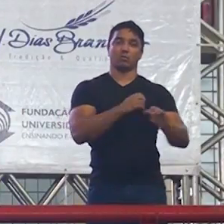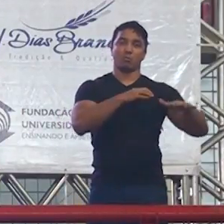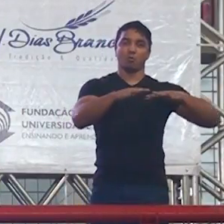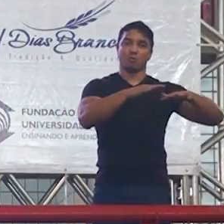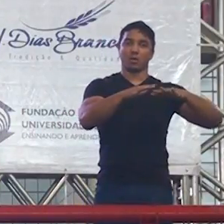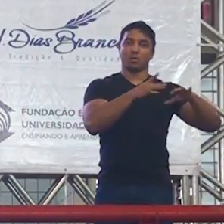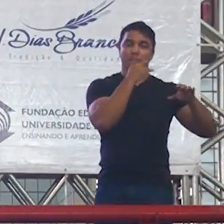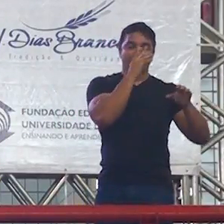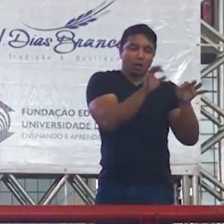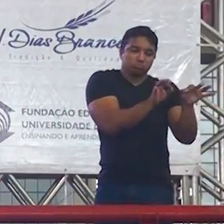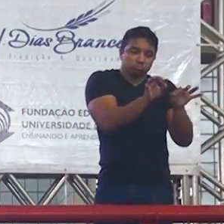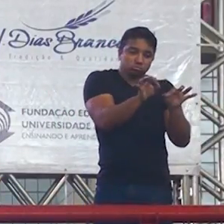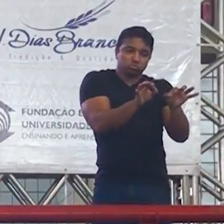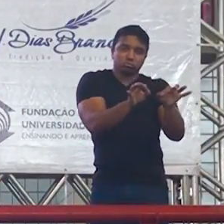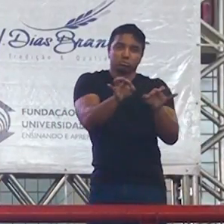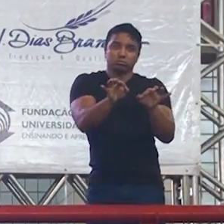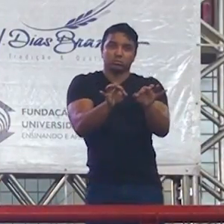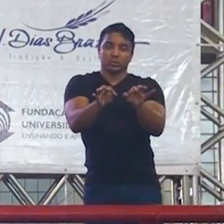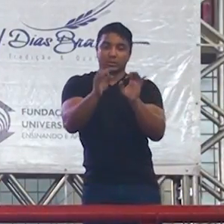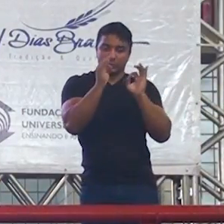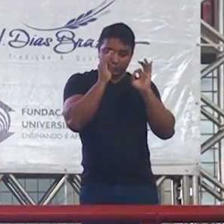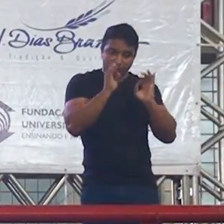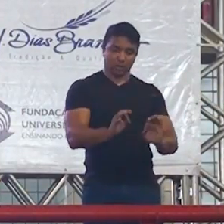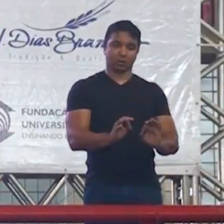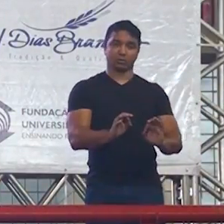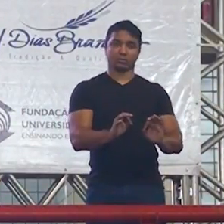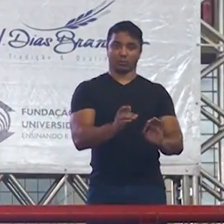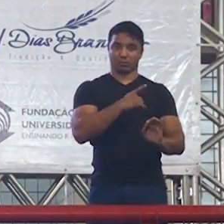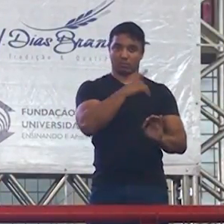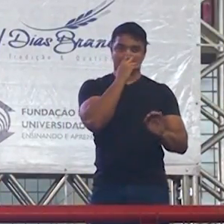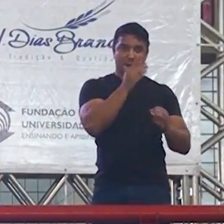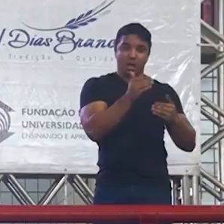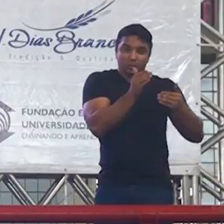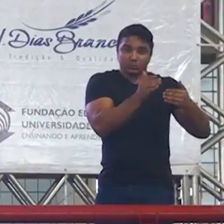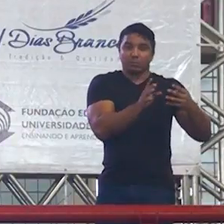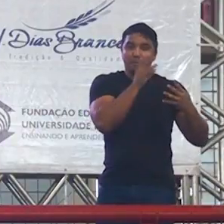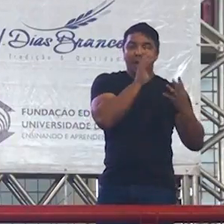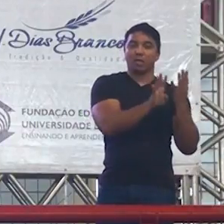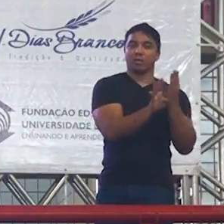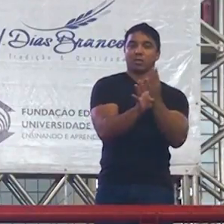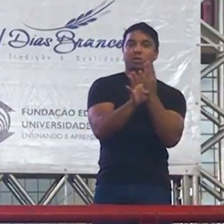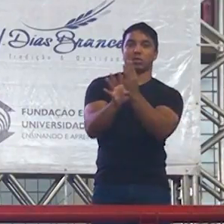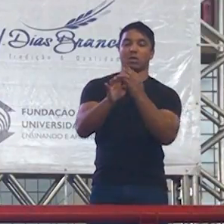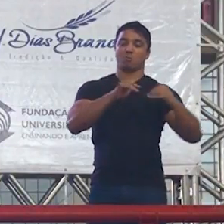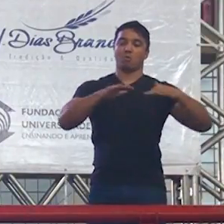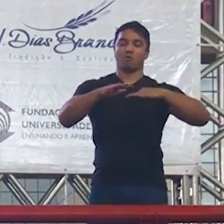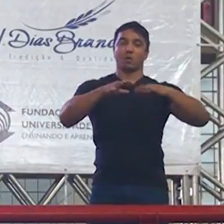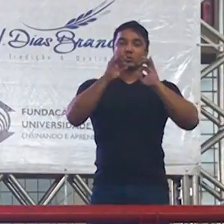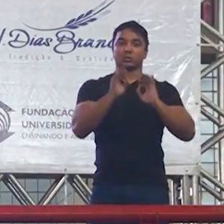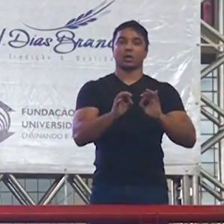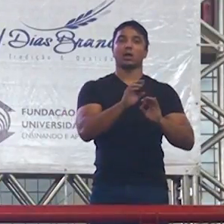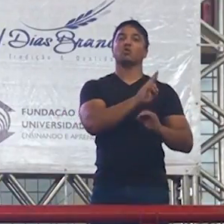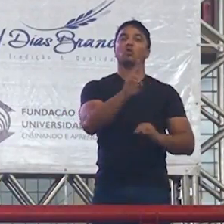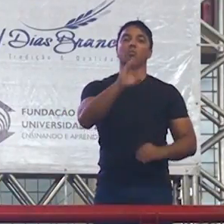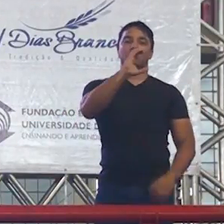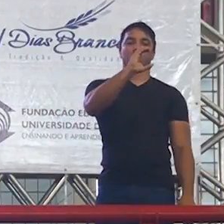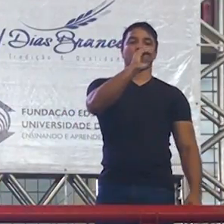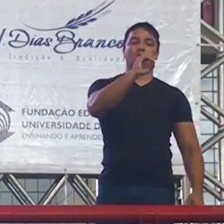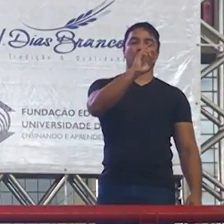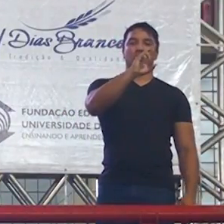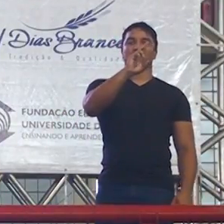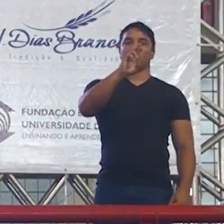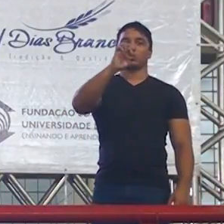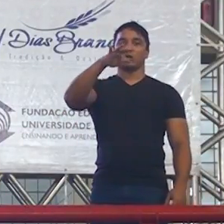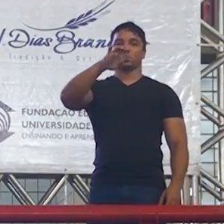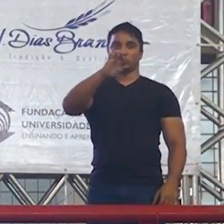se organizarem e fizerem uma filazinha e se movimentarem juntos, nós chamamos isso de corrente elétrica.